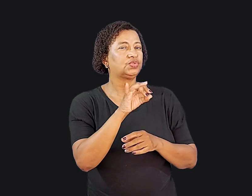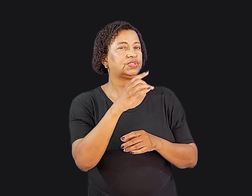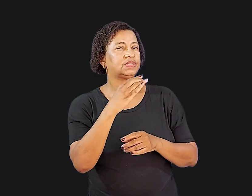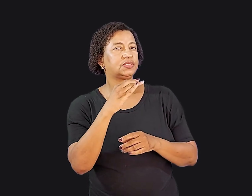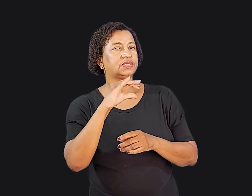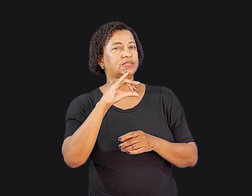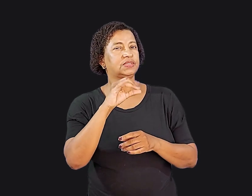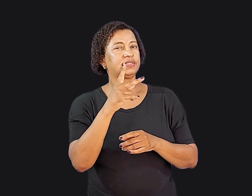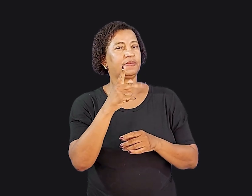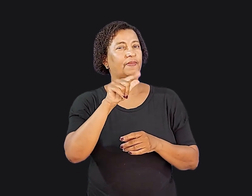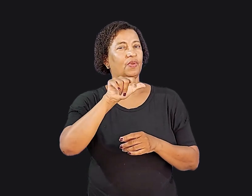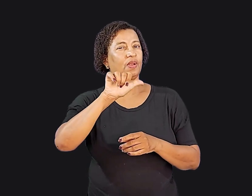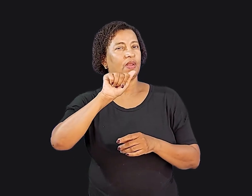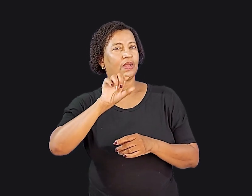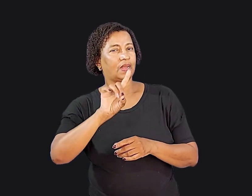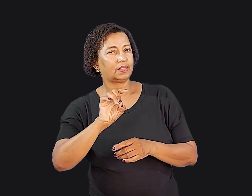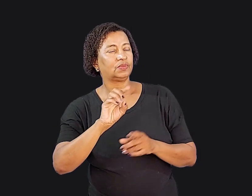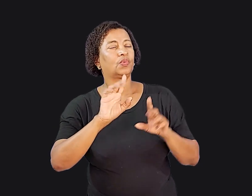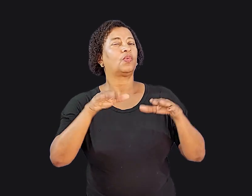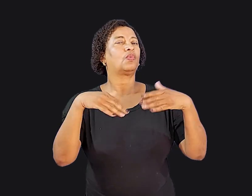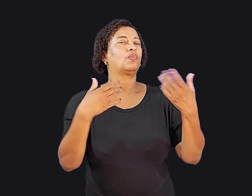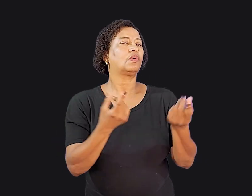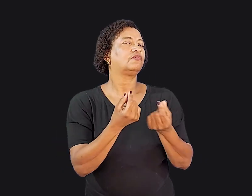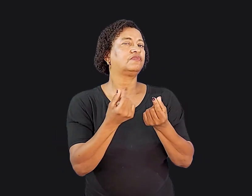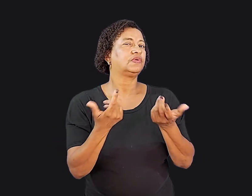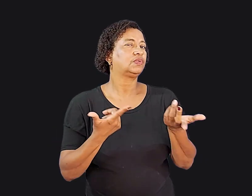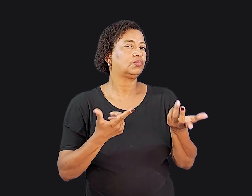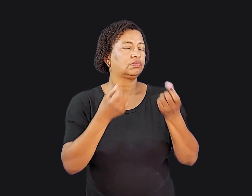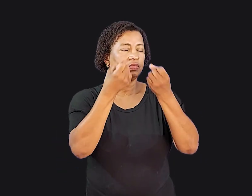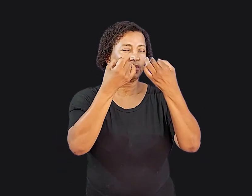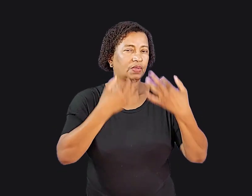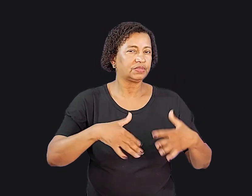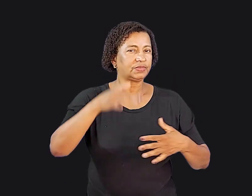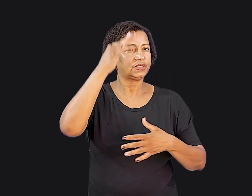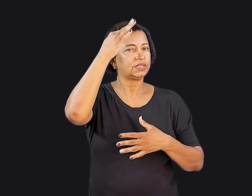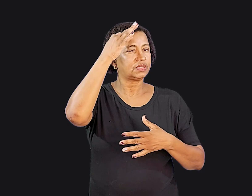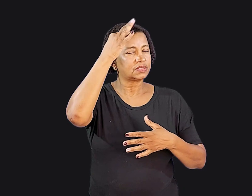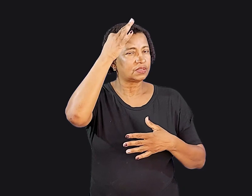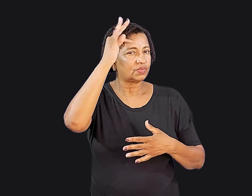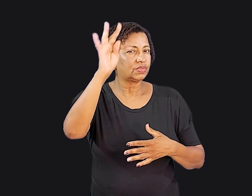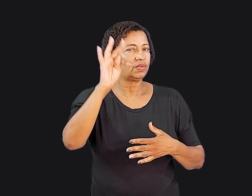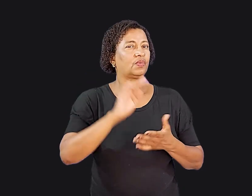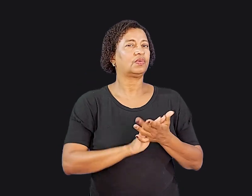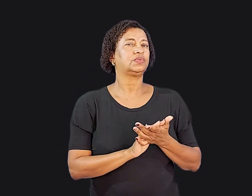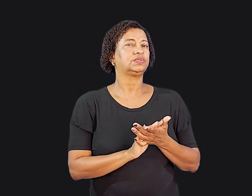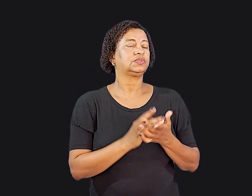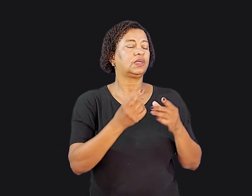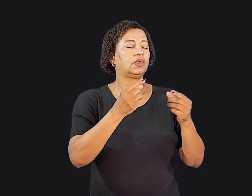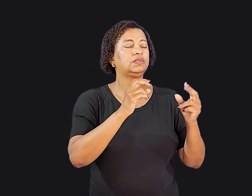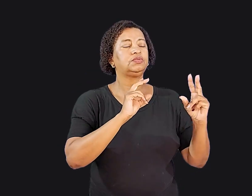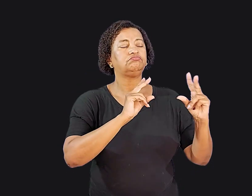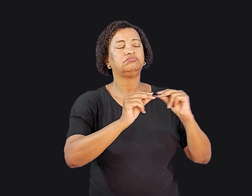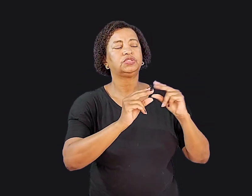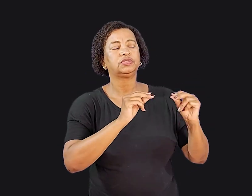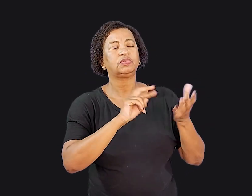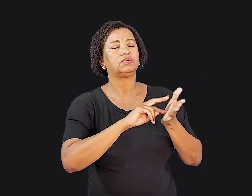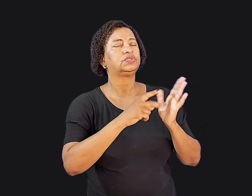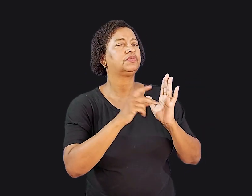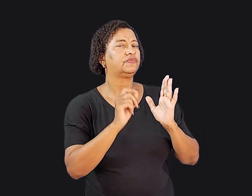Jesus Cristo? Quais são as implicações teológicas e as aplicações desse diálogo, hein? Não quero dizer que esse texto